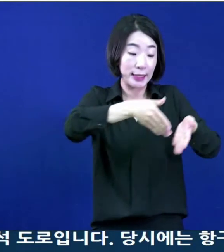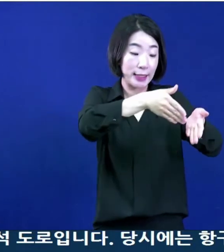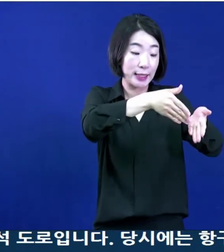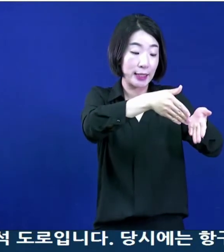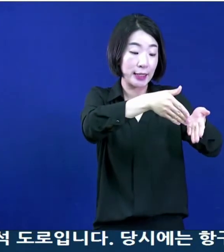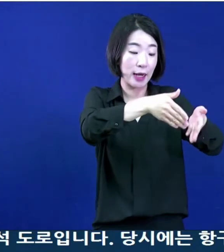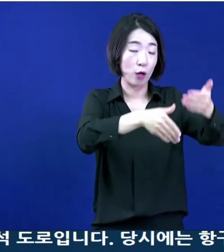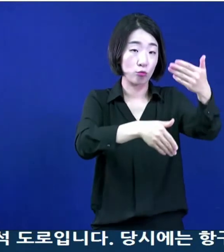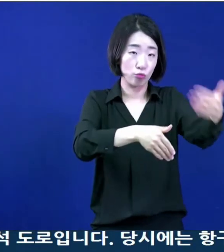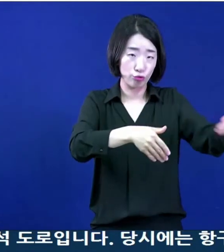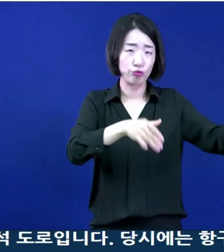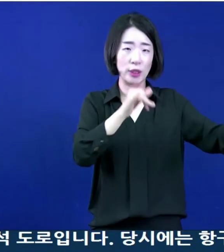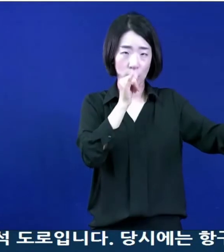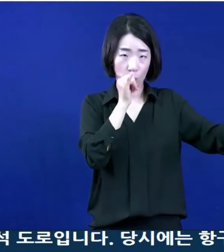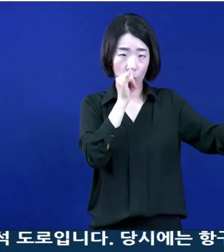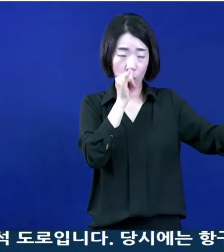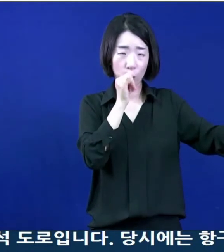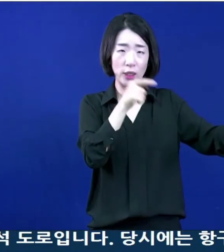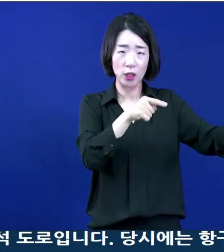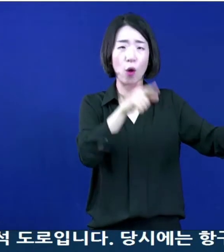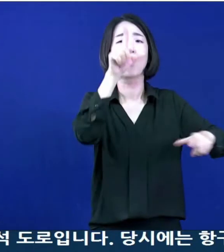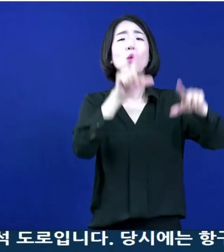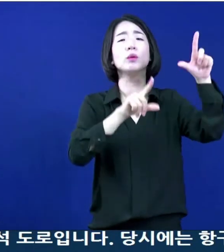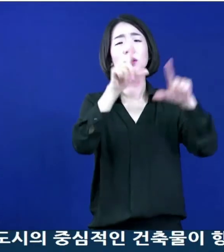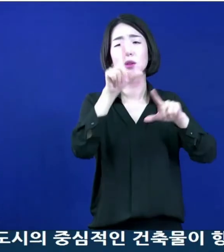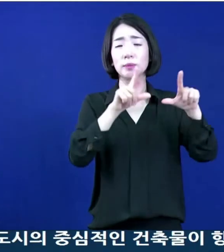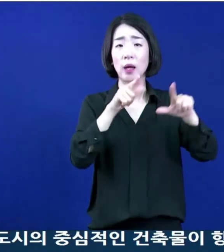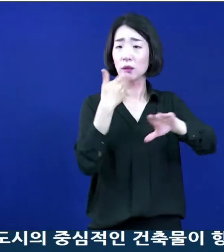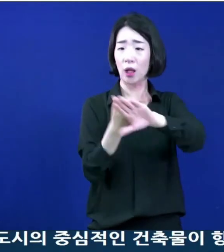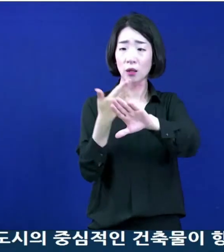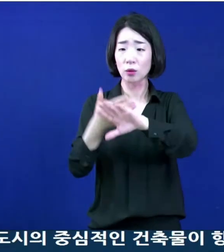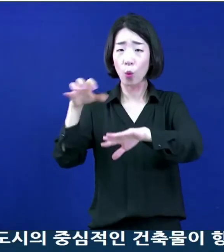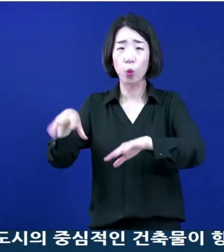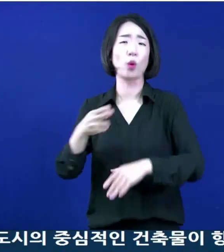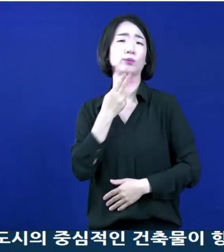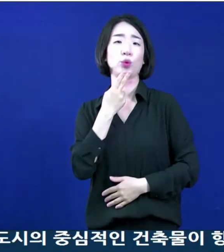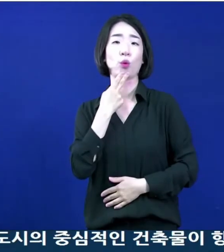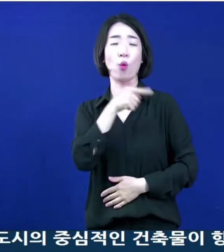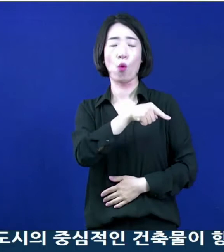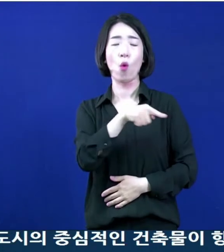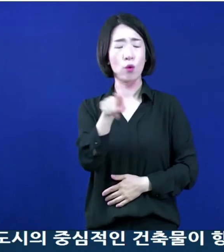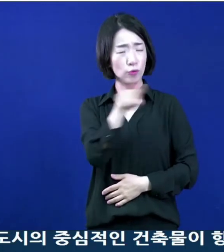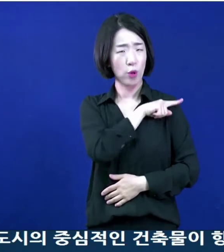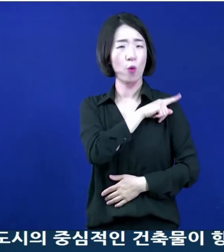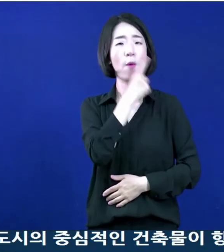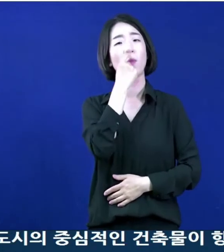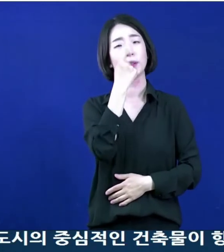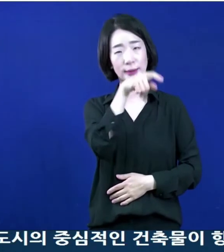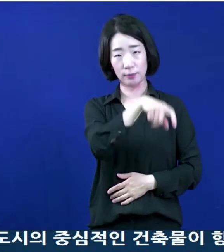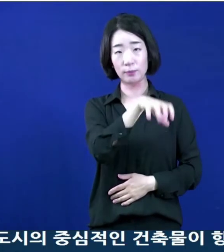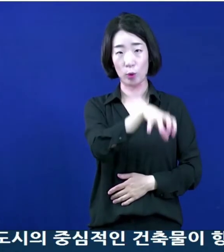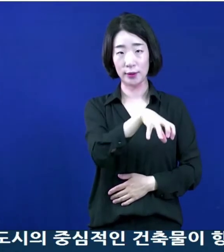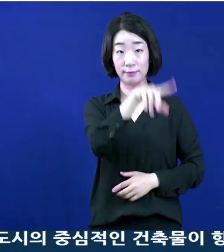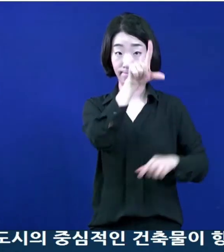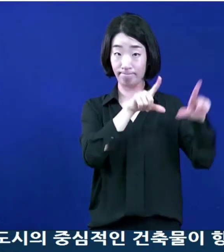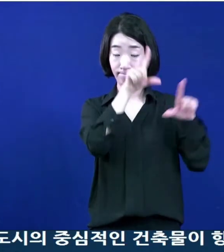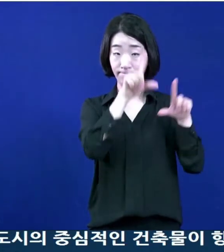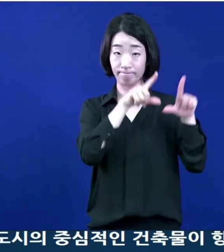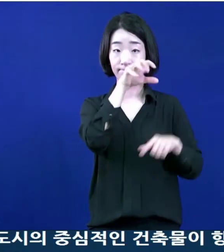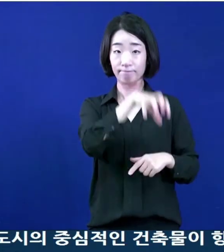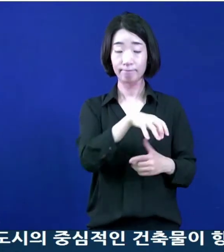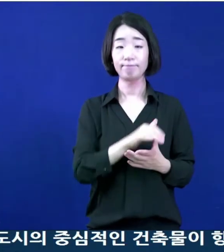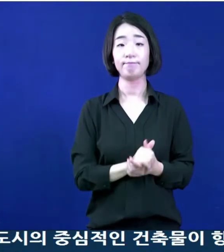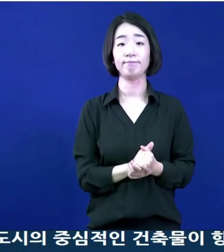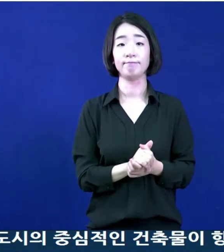뭘 집어드리려는 거냐면 저런 구조가 거의 없어요. 그러니까 저거는 도시의 중심에 연극장이 있는 거예요.